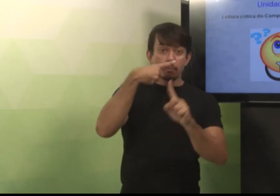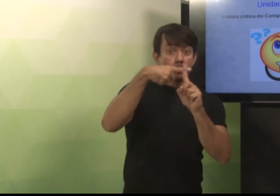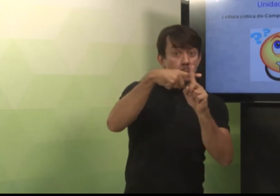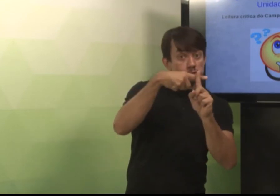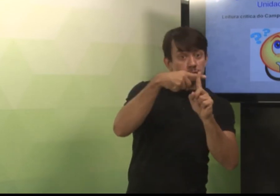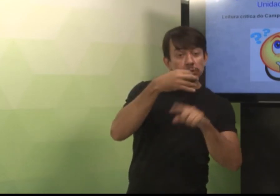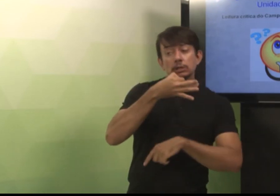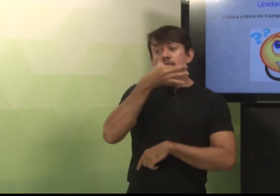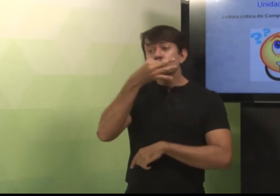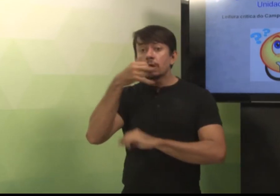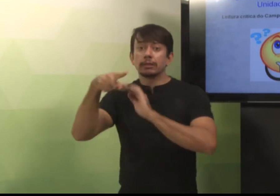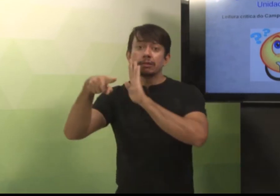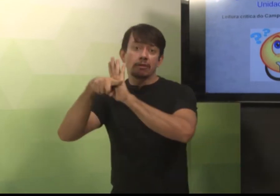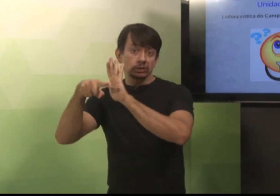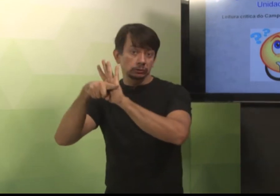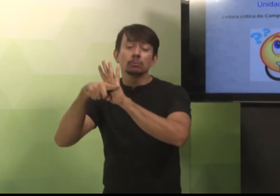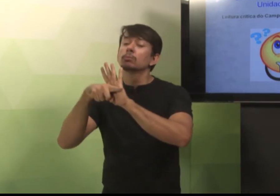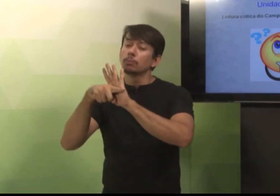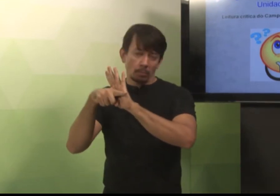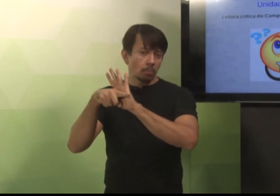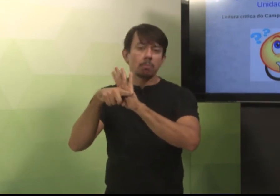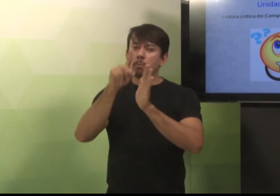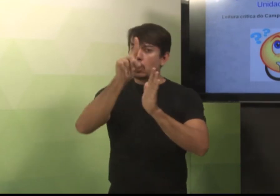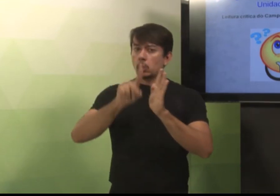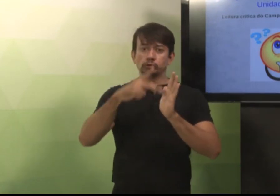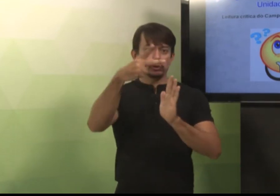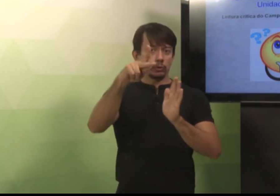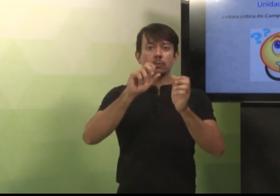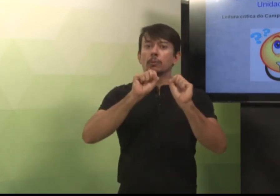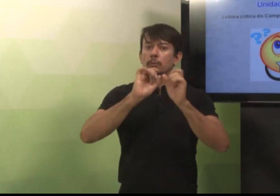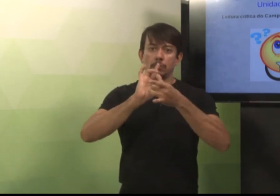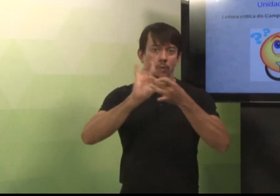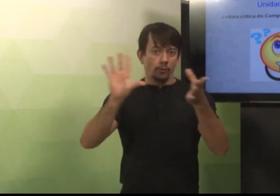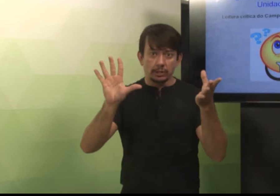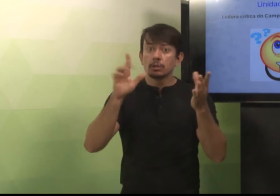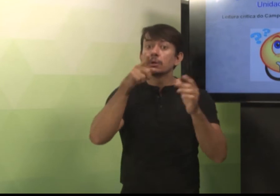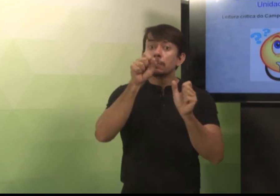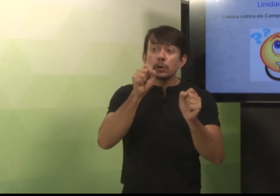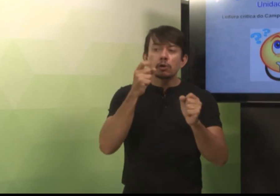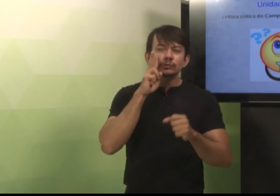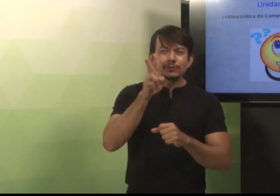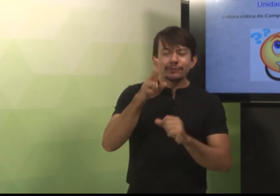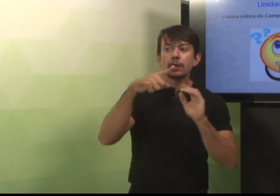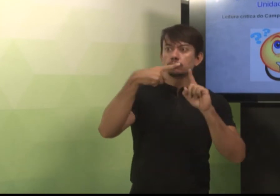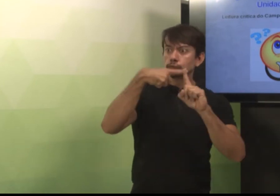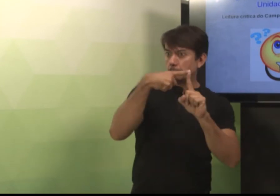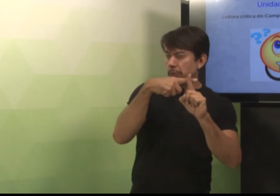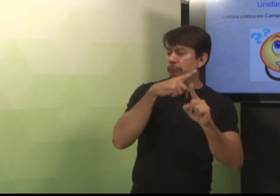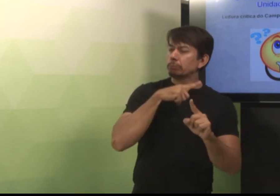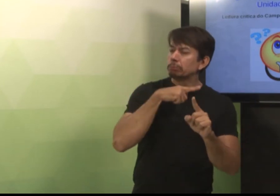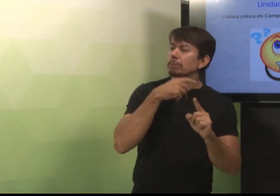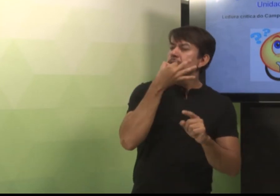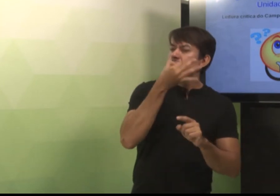Pode ser positivamente, negativamente, então fica a critério de vocês. Vocês vão fazer essa